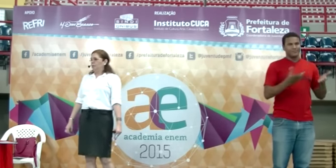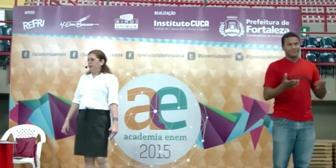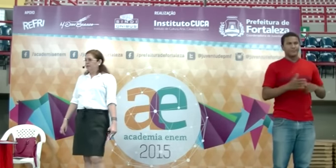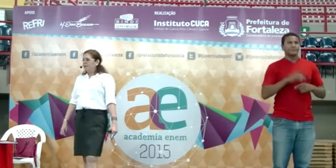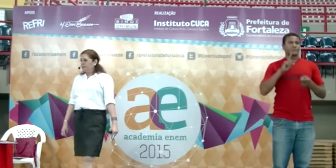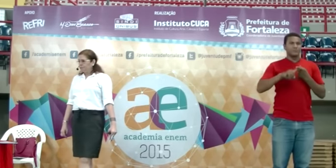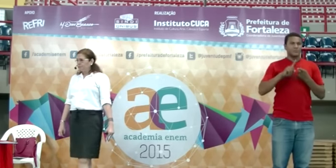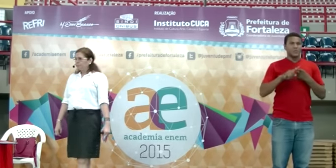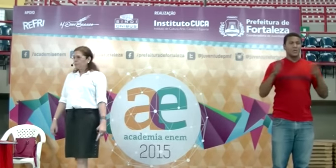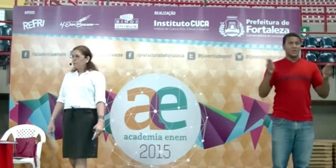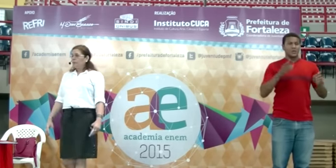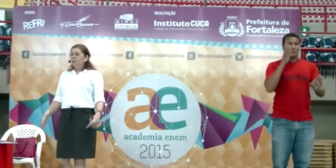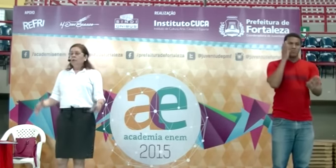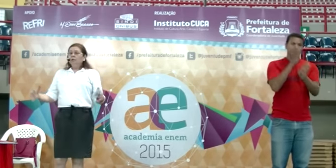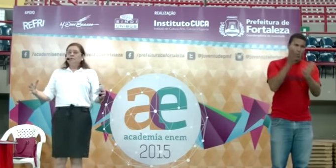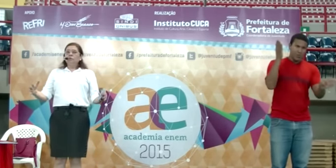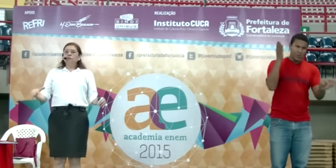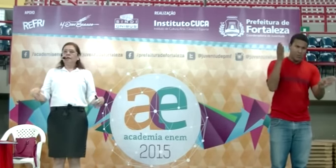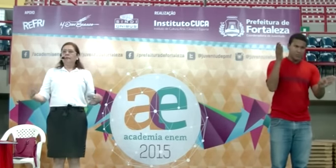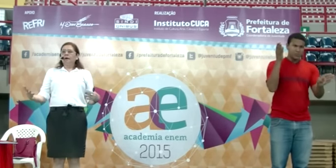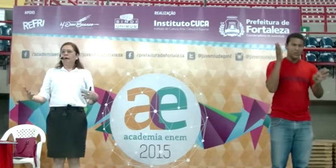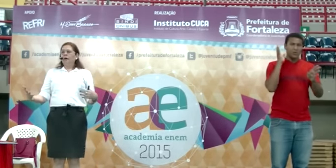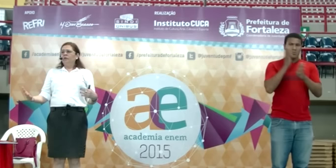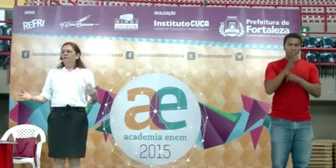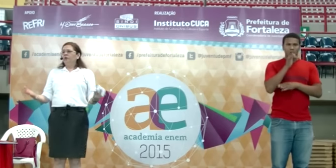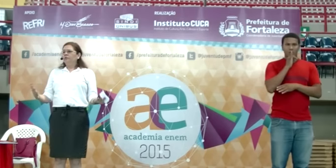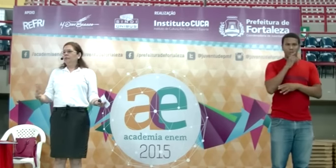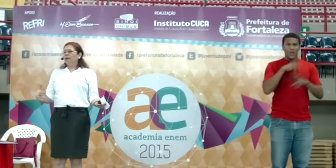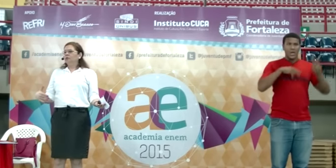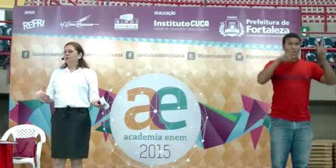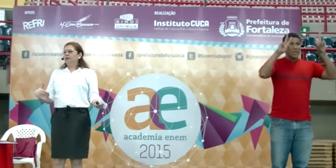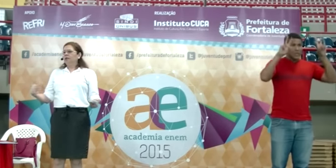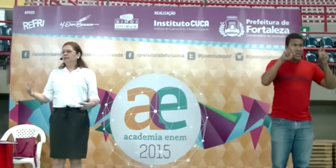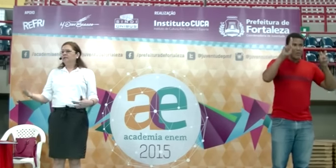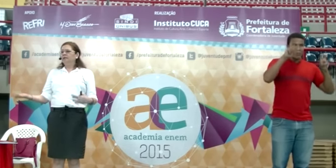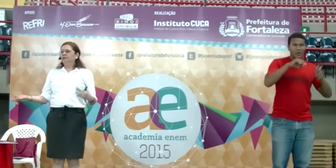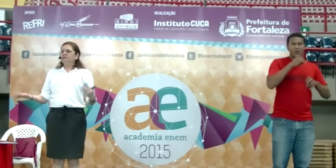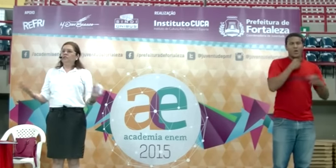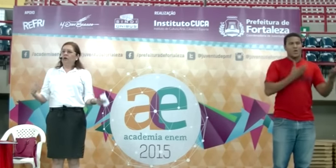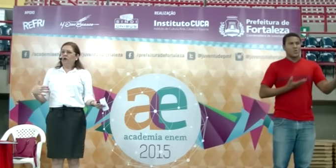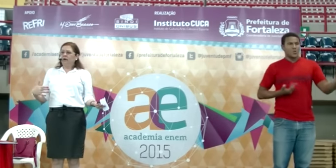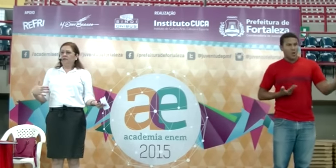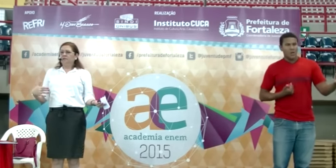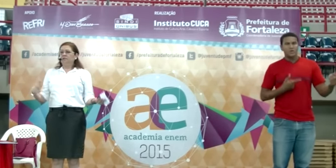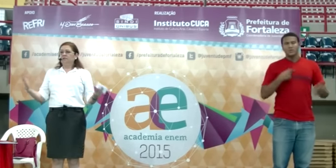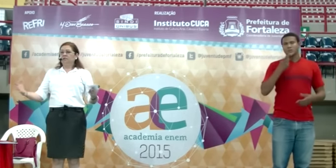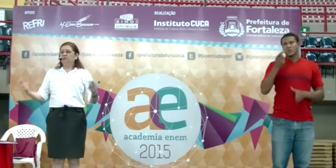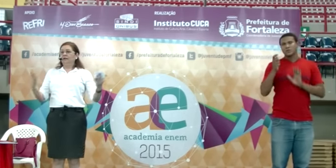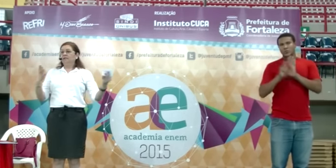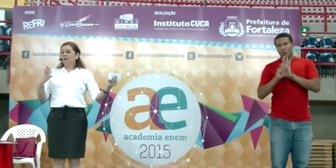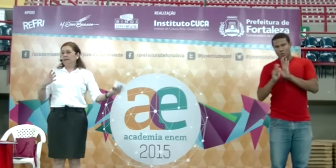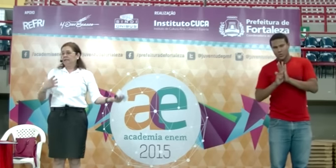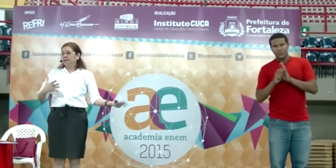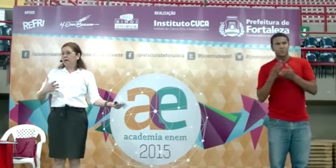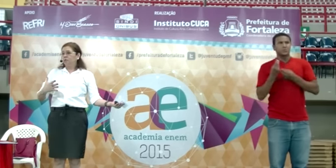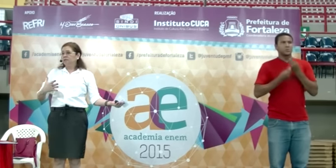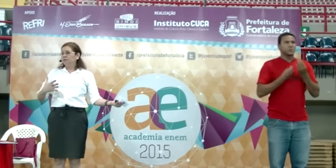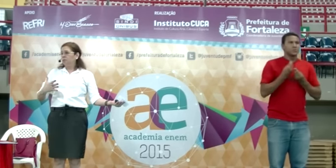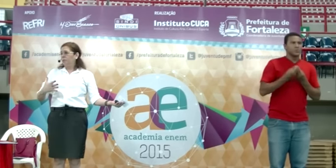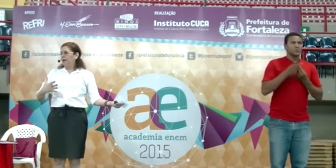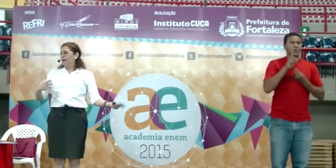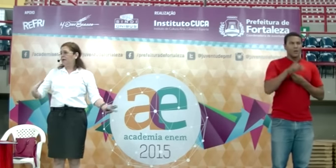causa e consequência. Se o tema é o envolvimento da adolescência e drogas, você diz quais são